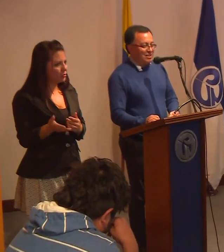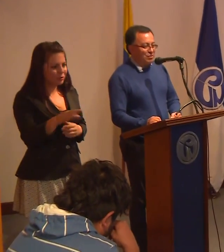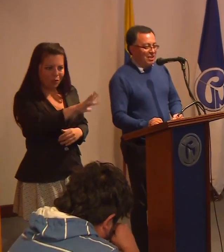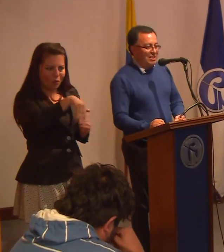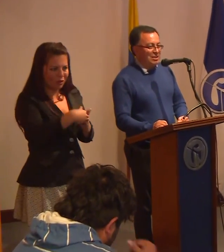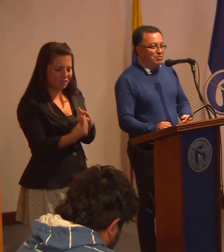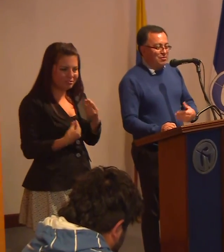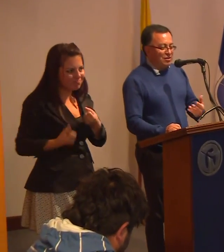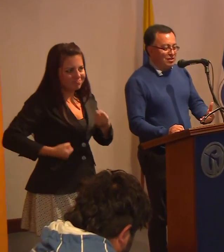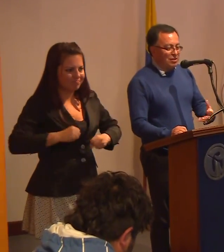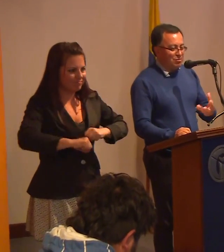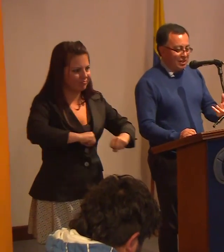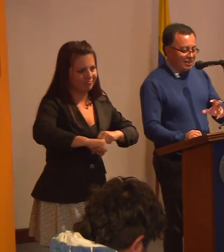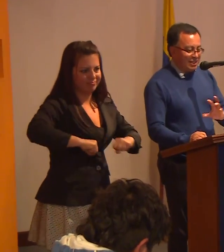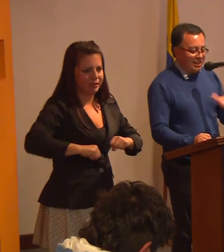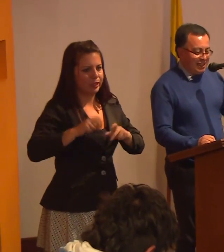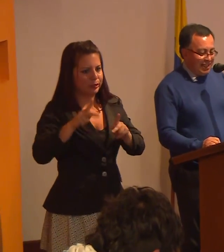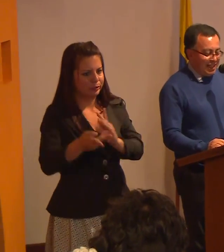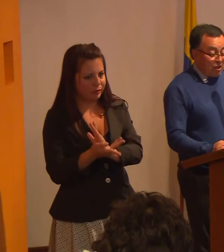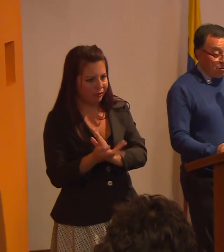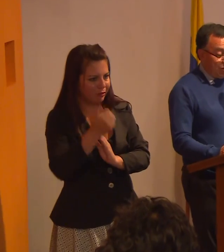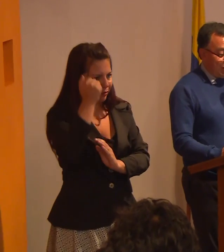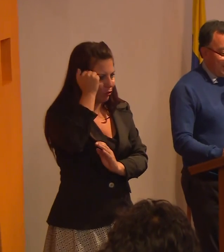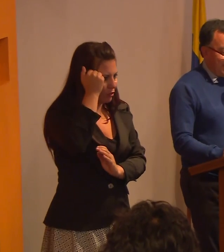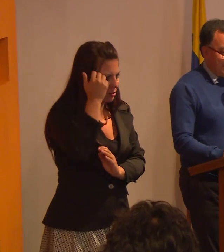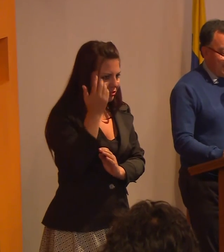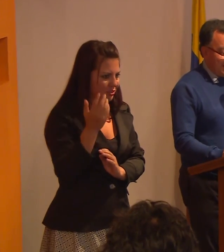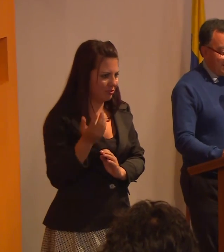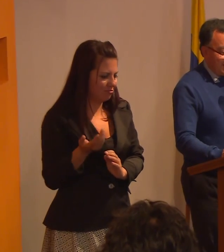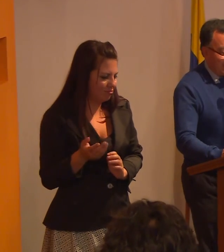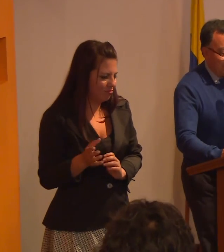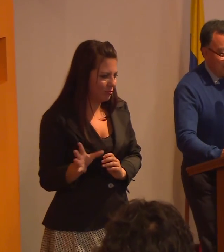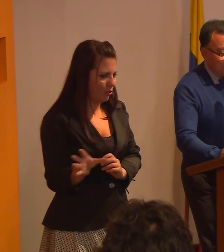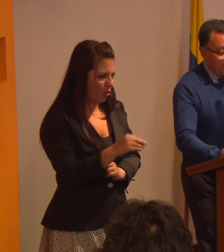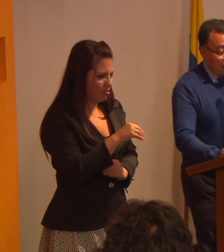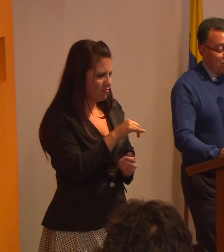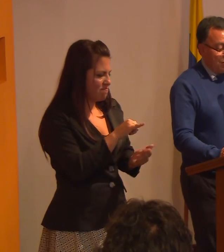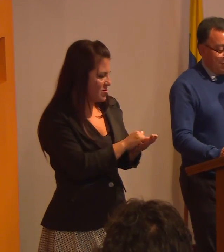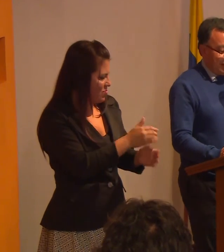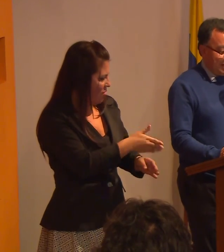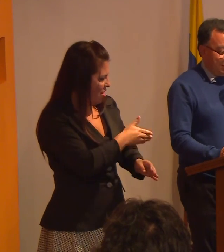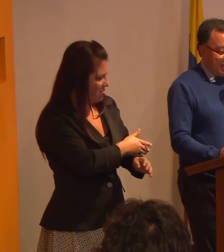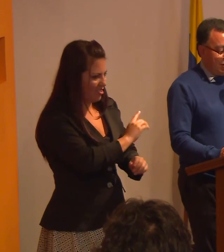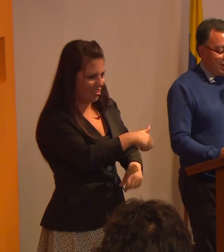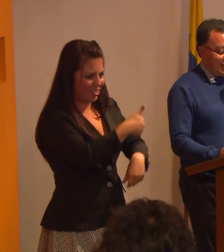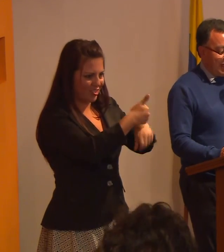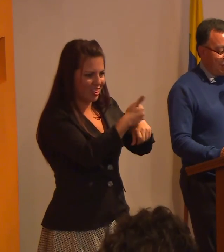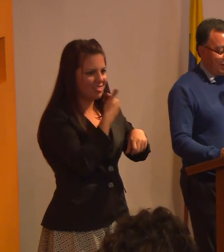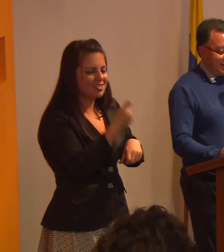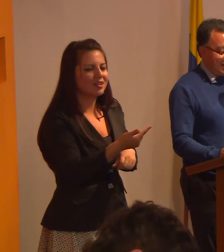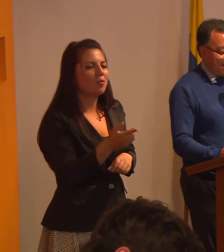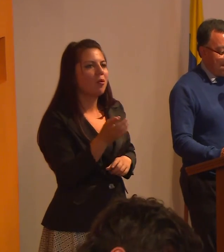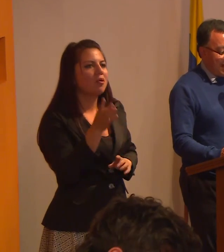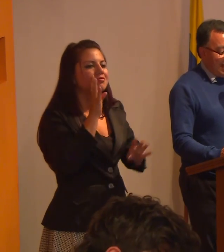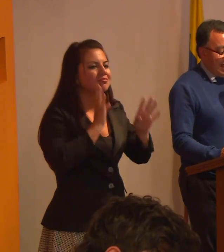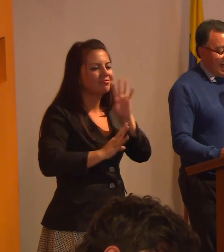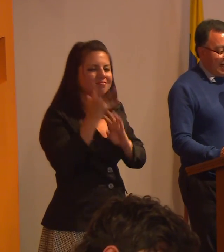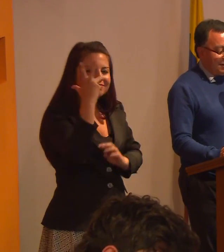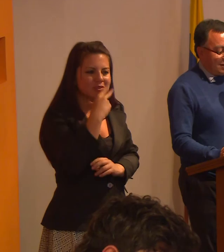de estudiantes, de profesores, como lo denominaba el rector en su momento, como embellecimiento de la